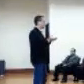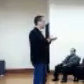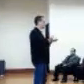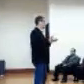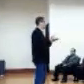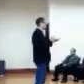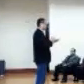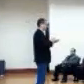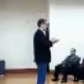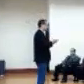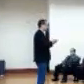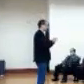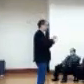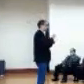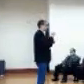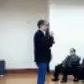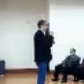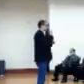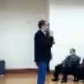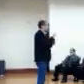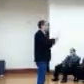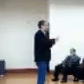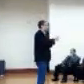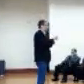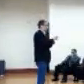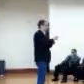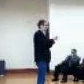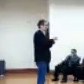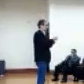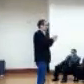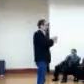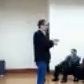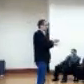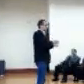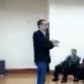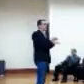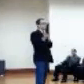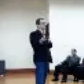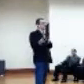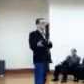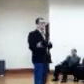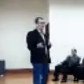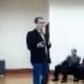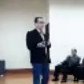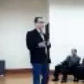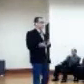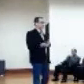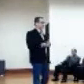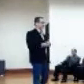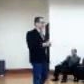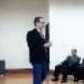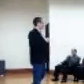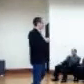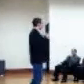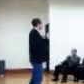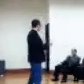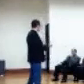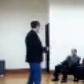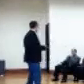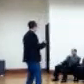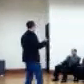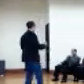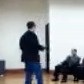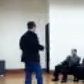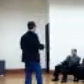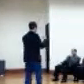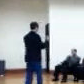qué características lingüísticas debe tener una seña. Recordando que lo lingüístico, después de esto, me enteré que